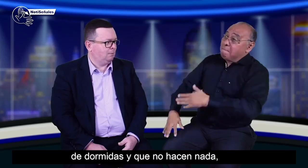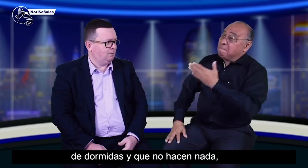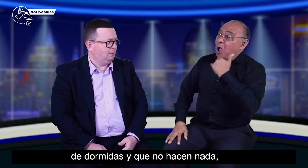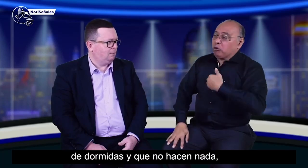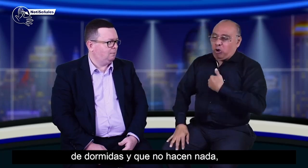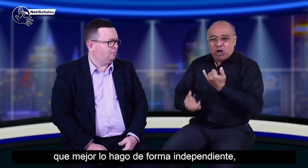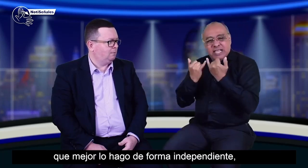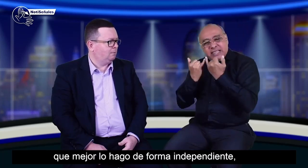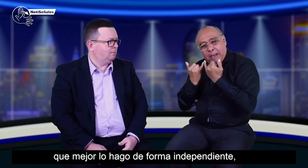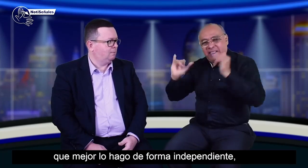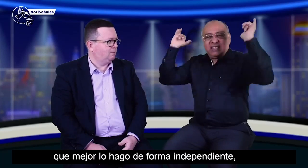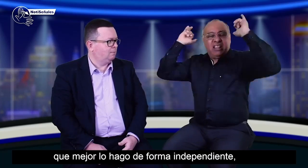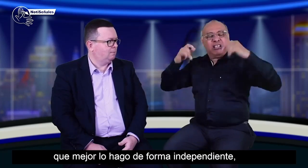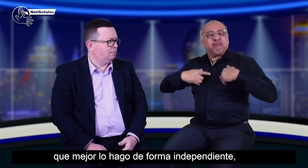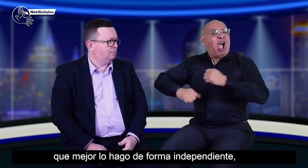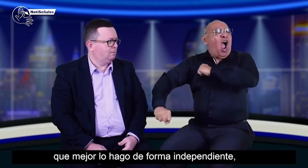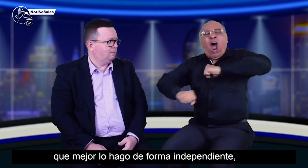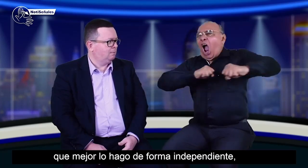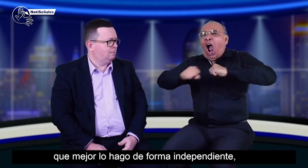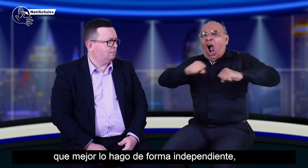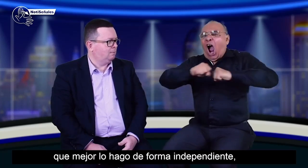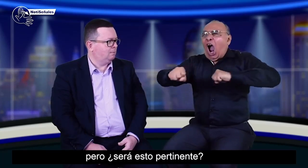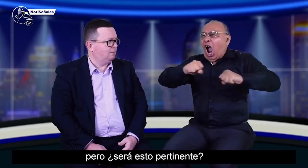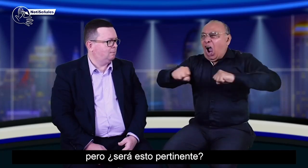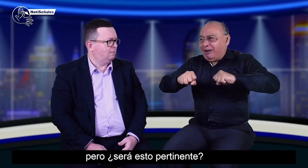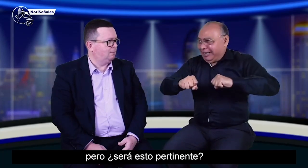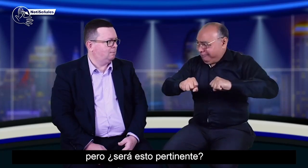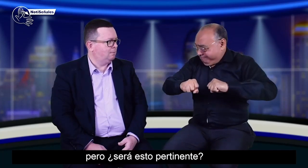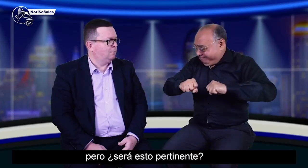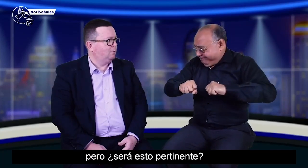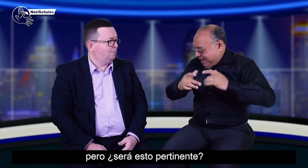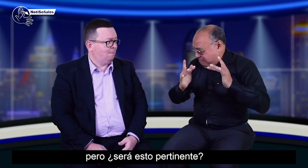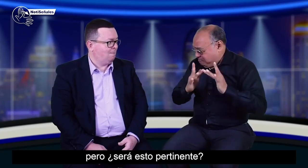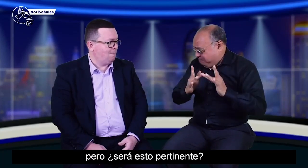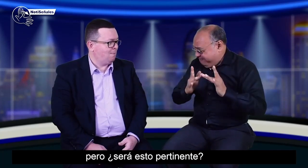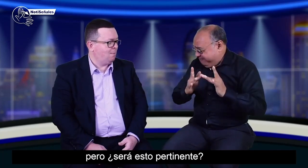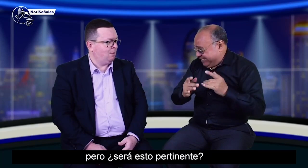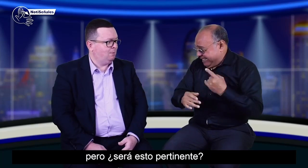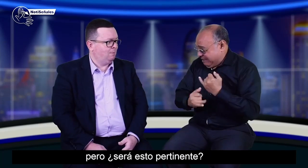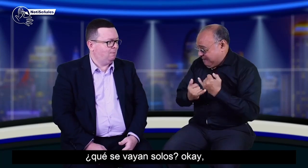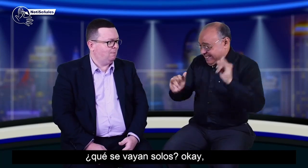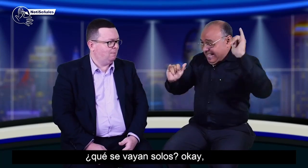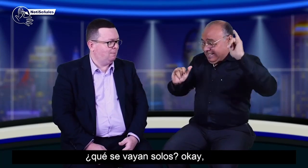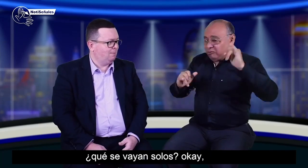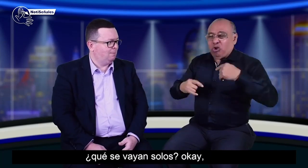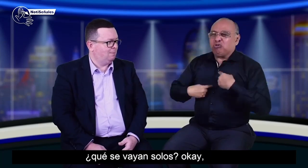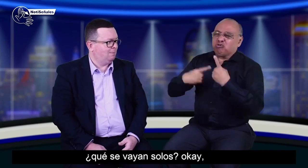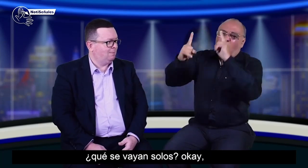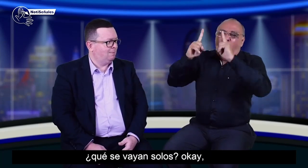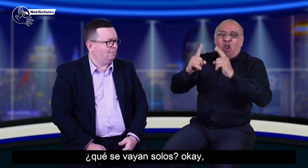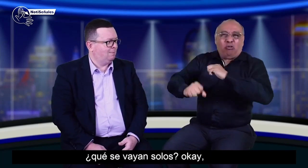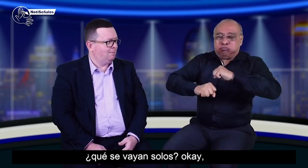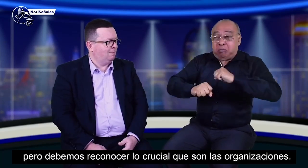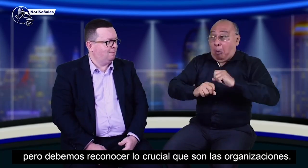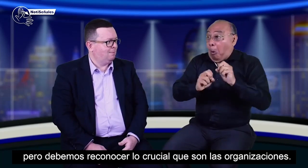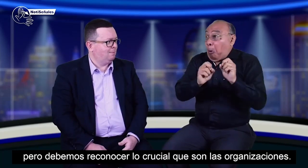no hacen nada, que mejor lo hago de forma independiente. ¿Pero será esto pertinente? ¿Que vayan solos? Ok, pero debemos